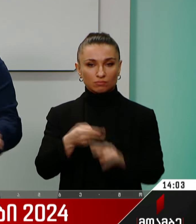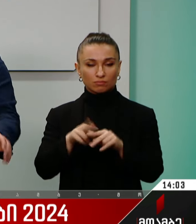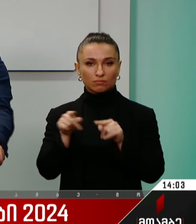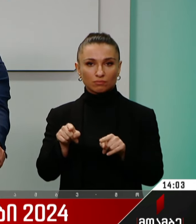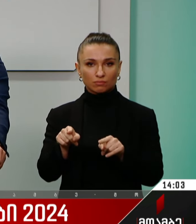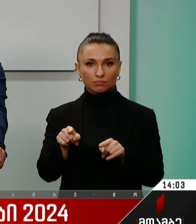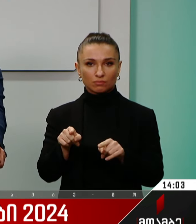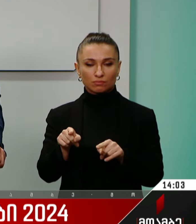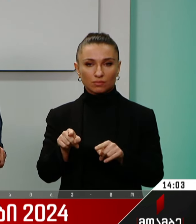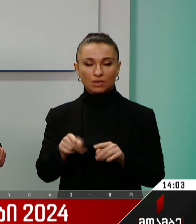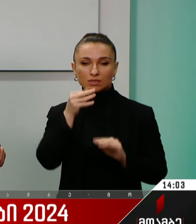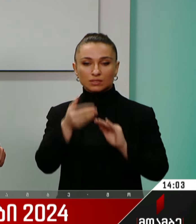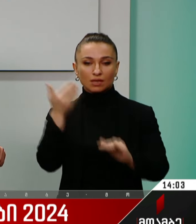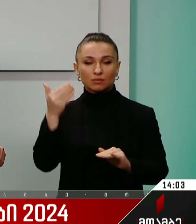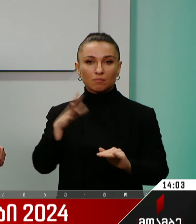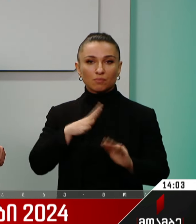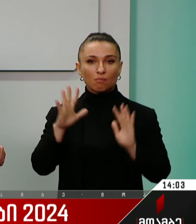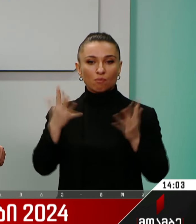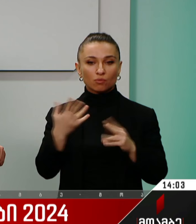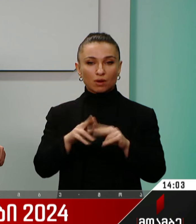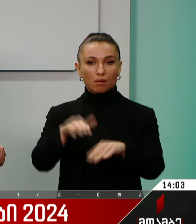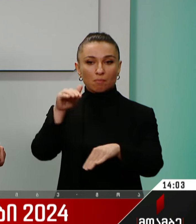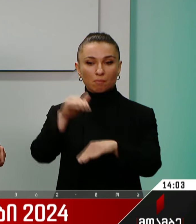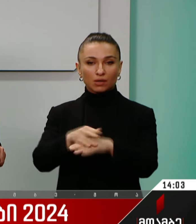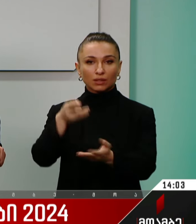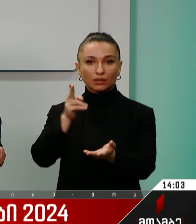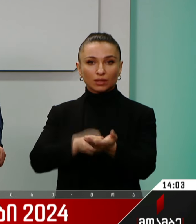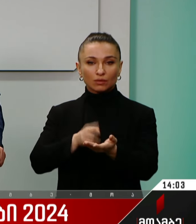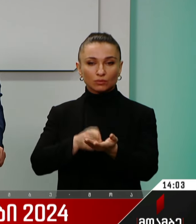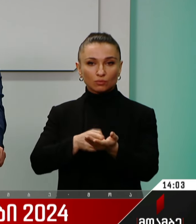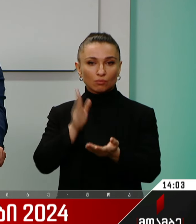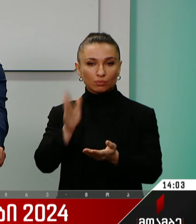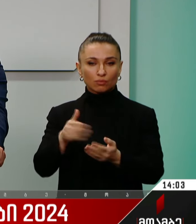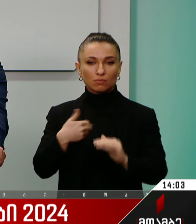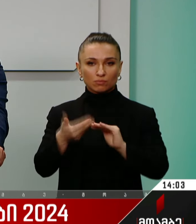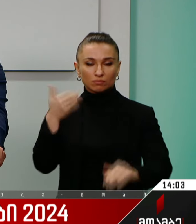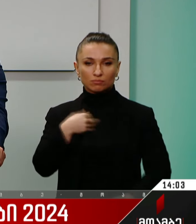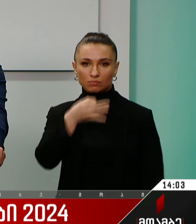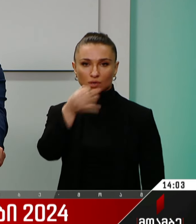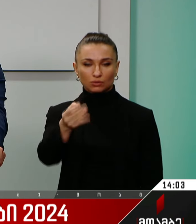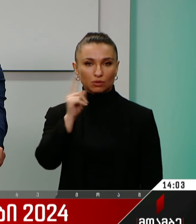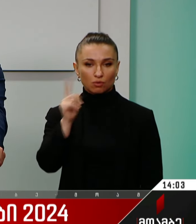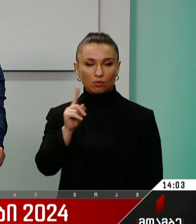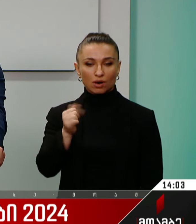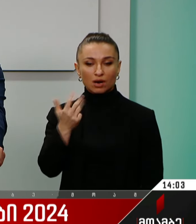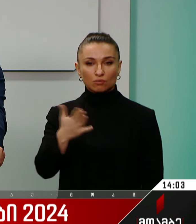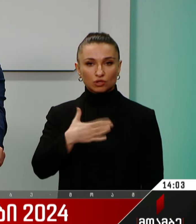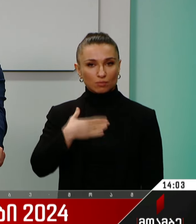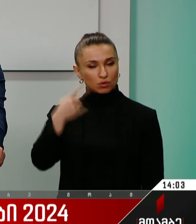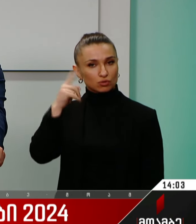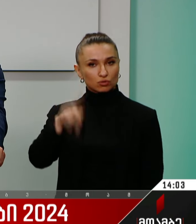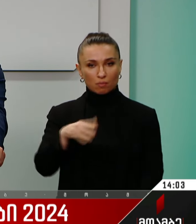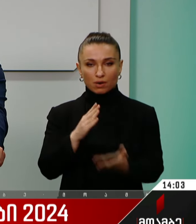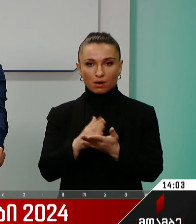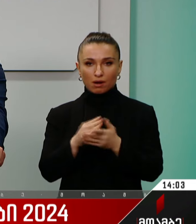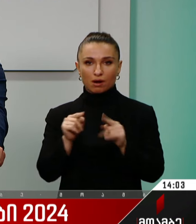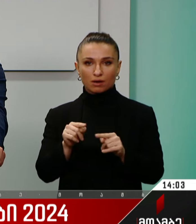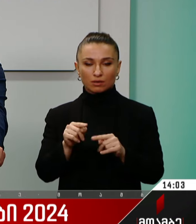მიუხედავად იმისა, სანამ მოხდება ამ ფაქტის დადასტურება, და მინდა აღვნიშნო, რომ რამდენადაც შემთხვევით ცნობილი